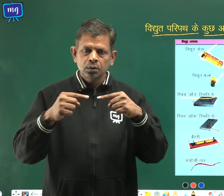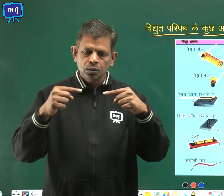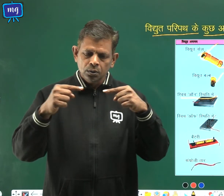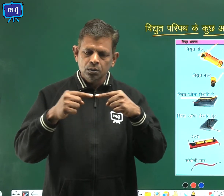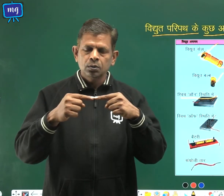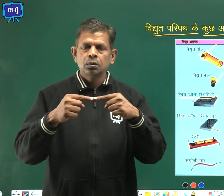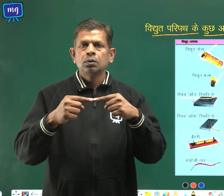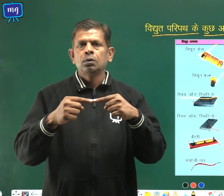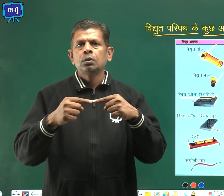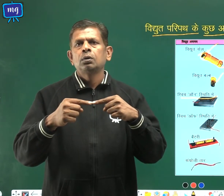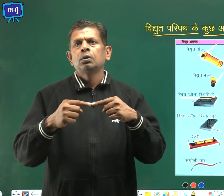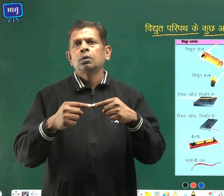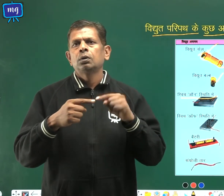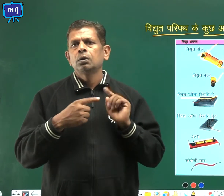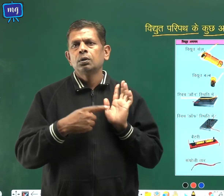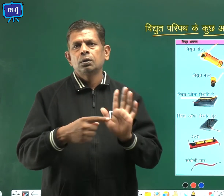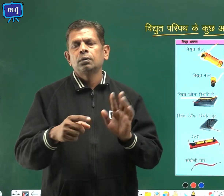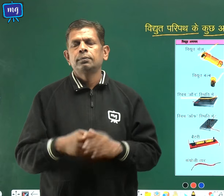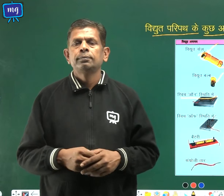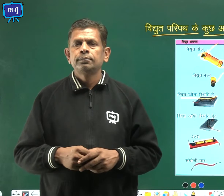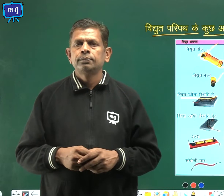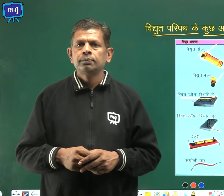जुड़े हुए दिखाए जाएंगे।